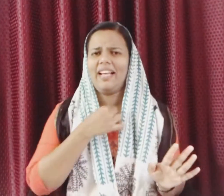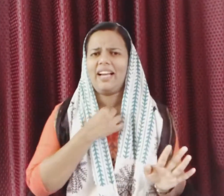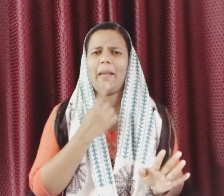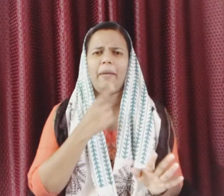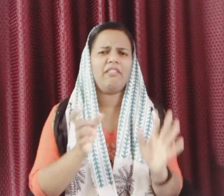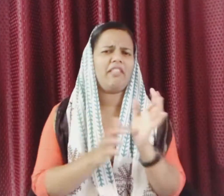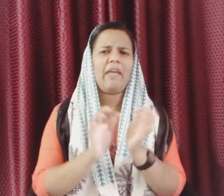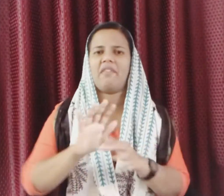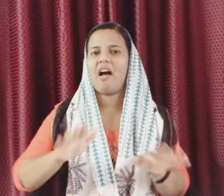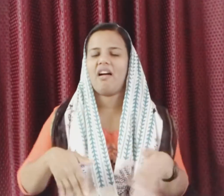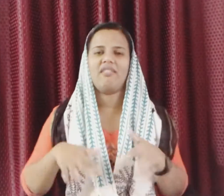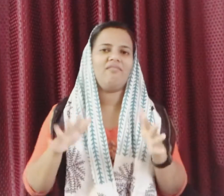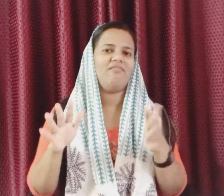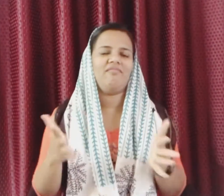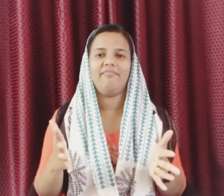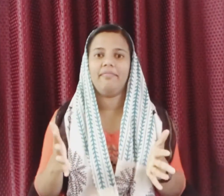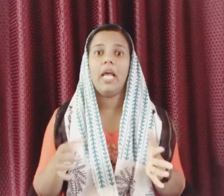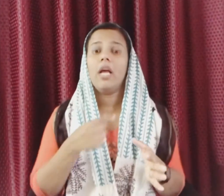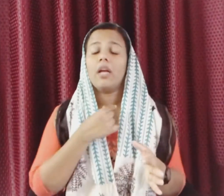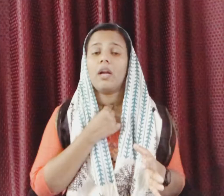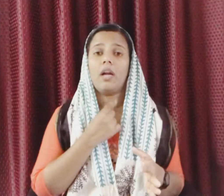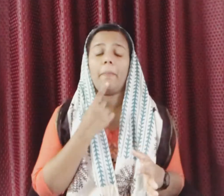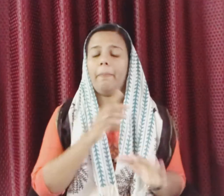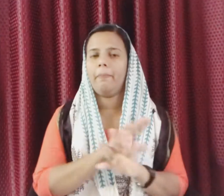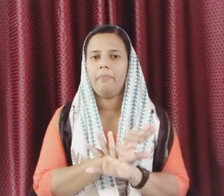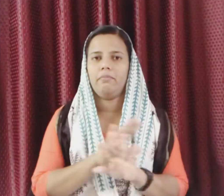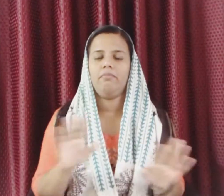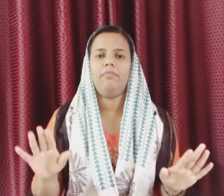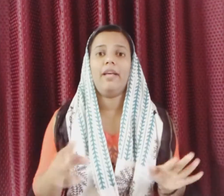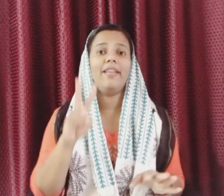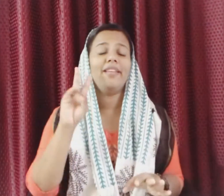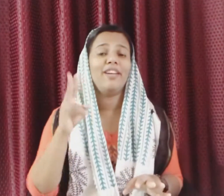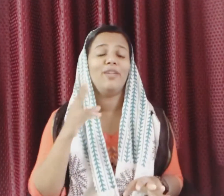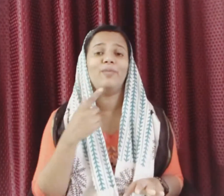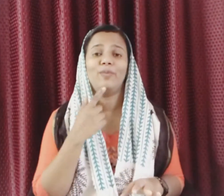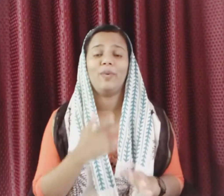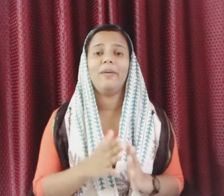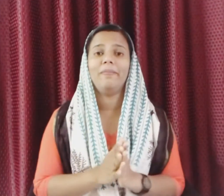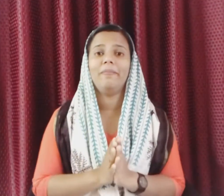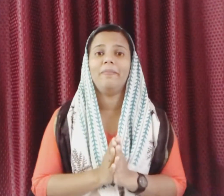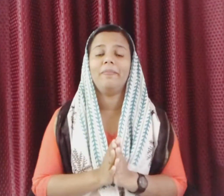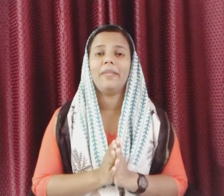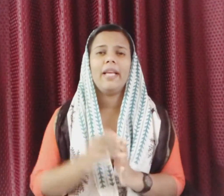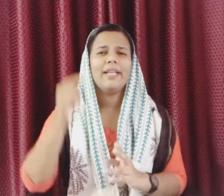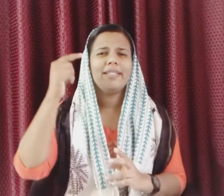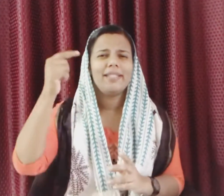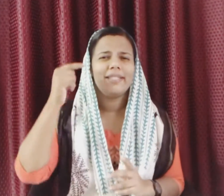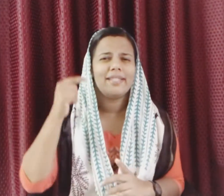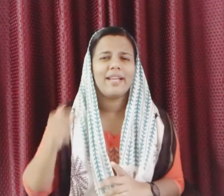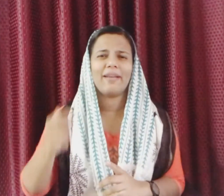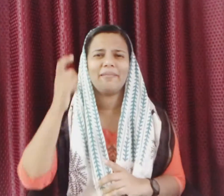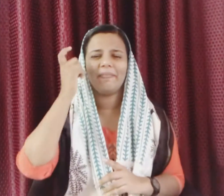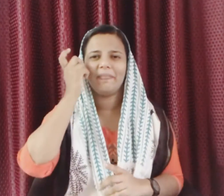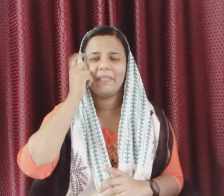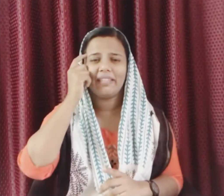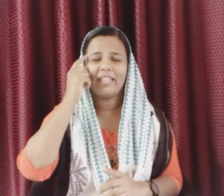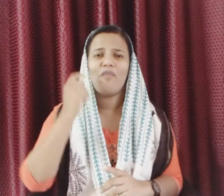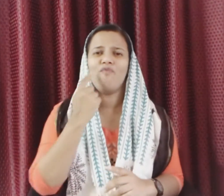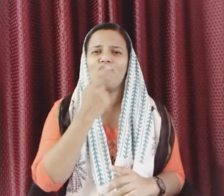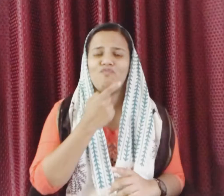കള്ളം പറയുന്നത് കർത്താവ് ആഗ്രഹിക്കാത്ത കാര്യം, അതുകൊണ്ട് കള്ളം പറയാൻ പാടില്ല. 1. 2 ആമേൻ, നെഗറ്റീവ് തോട്ട്സ്, നെഗറ്റീവ്